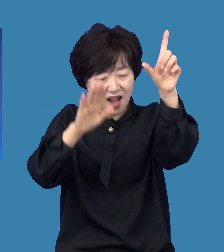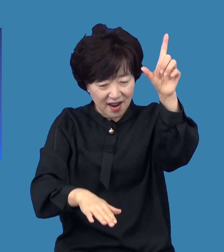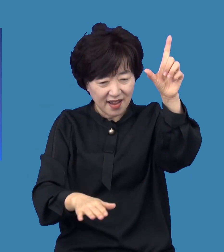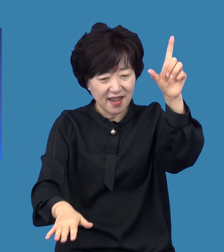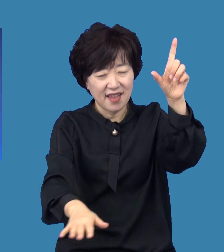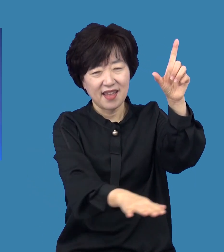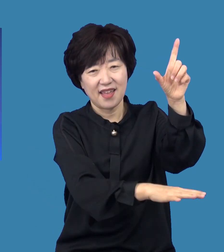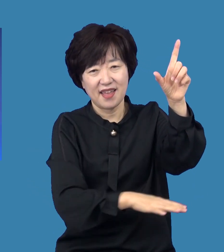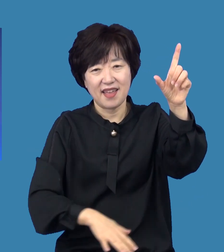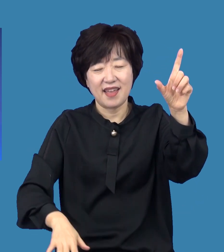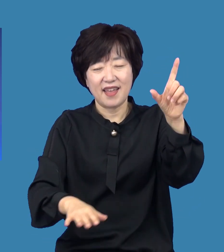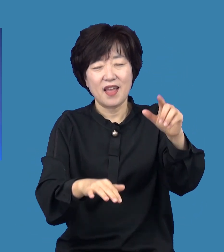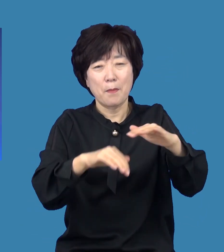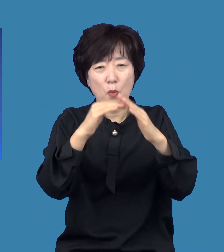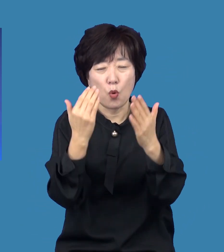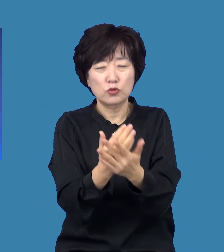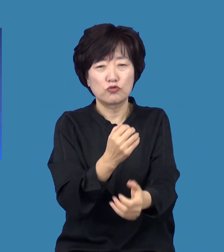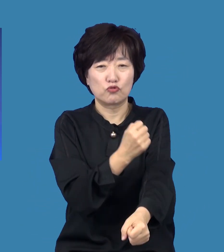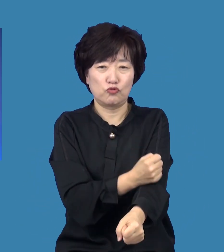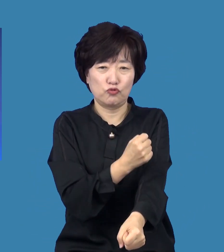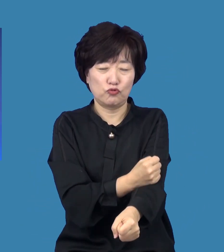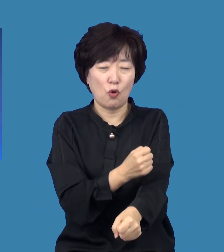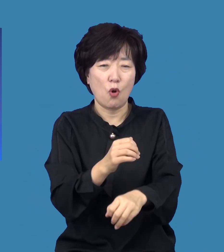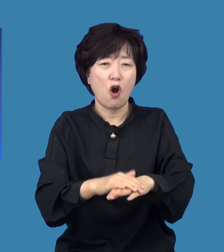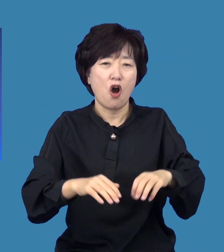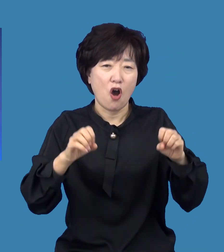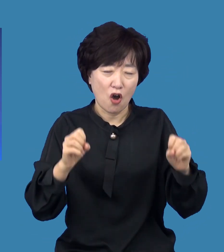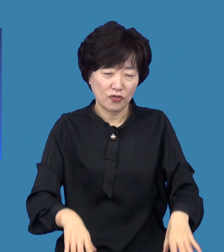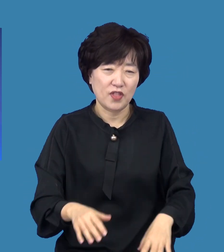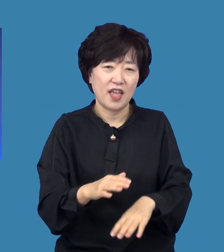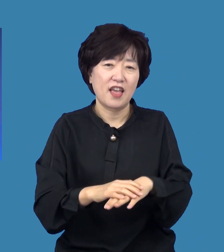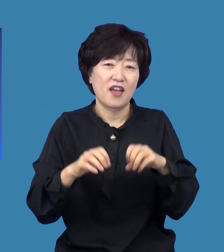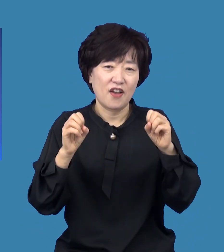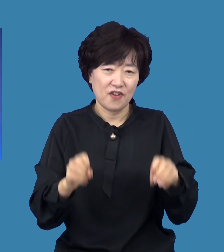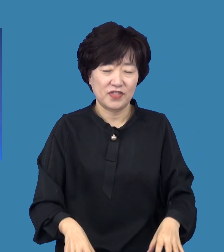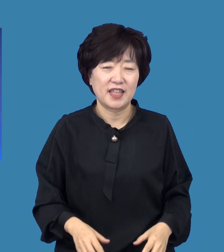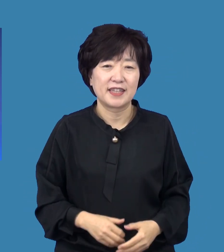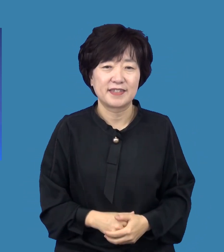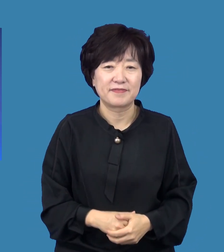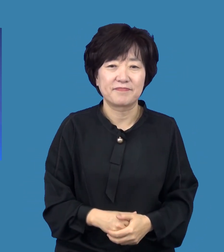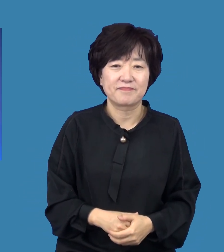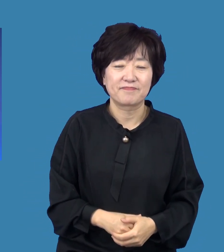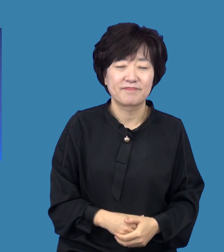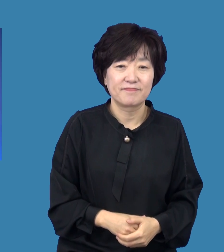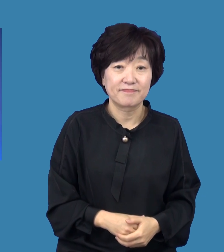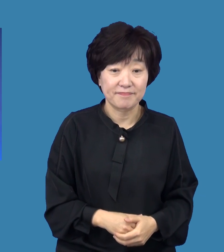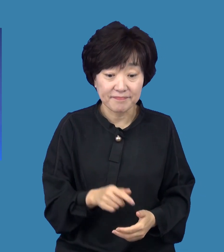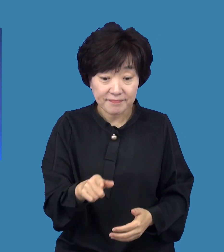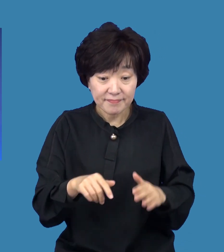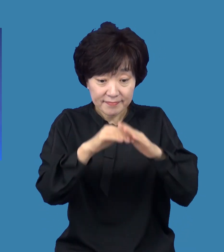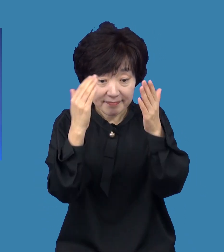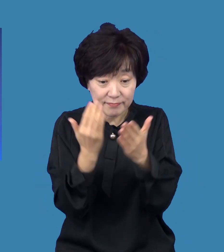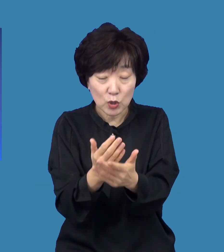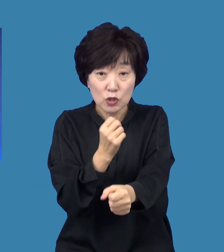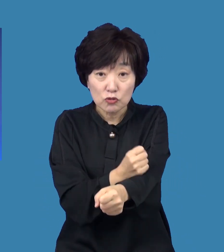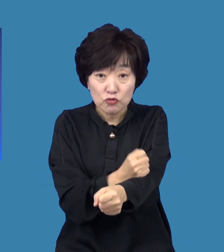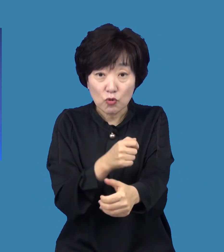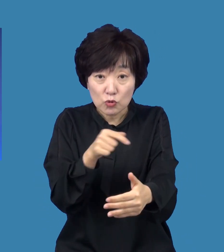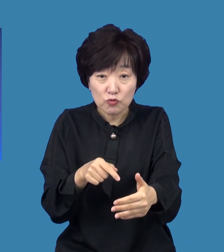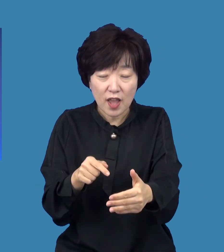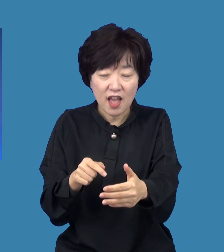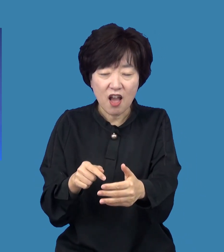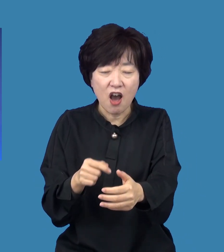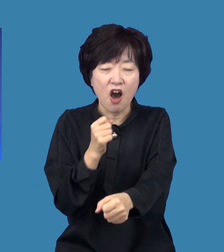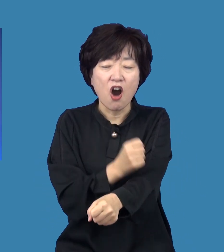해 아래에 있는 모든 수고는 결국 헛되고 헛되다는 거예요. 자, 그런데 이 모든 수고 중에 헛되지 않은 것이 딱